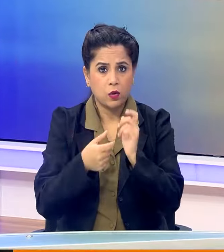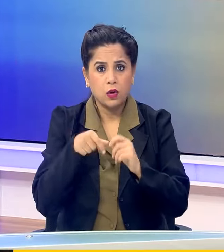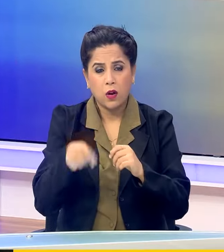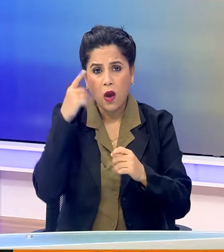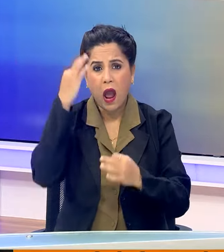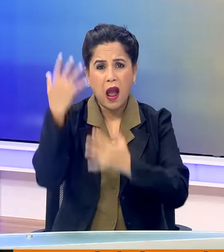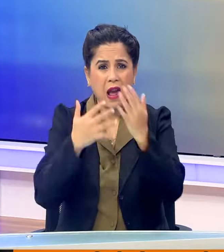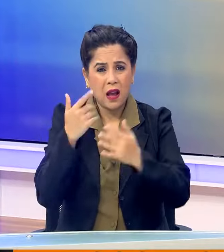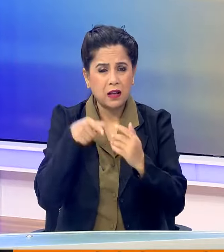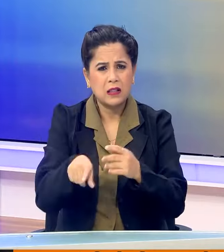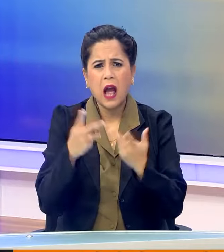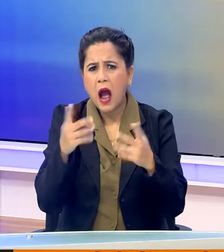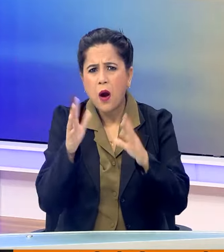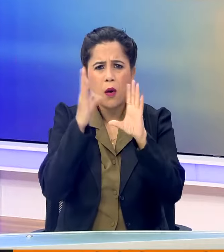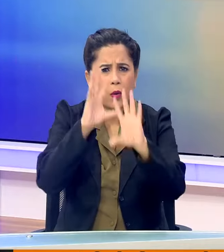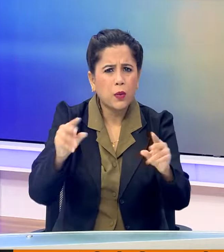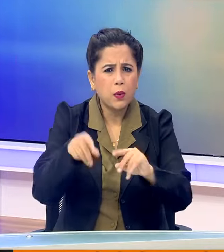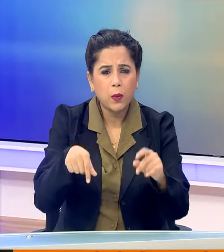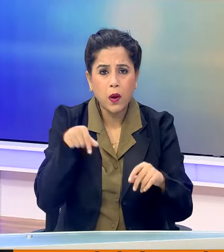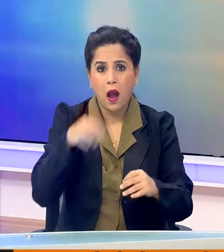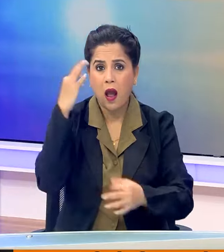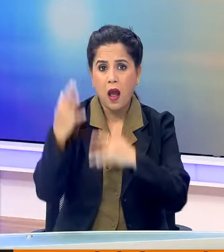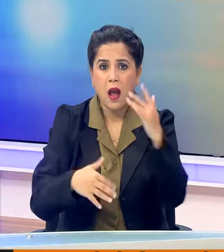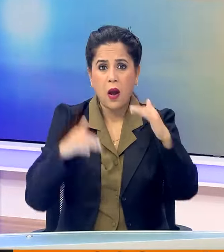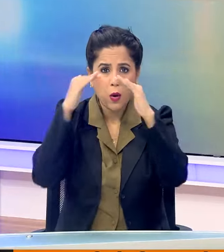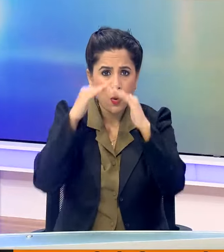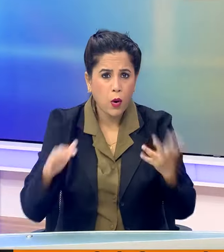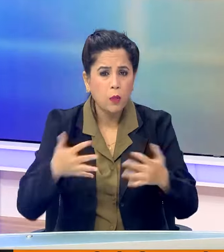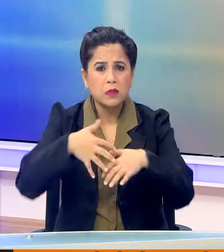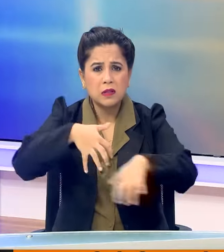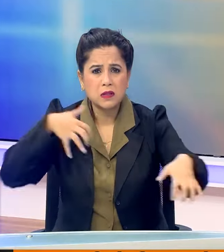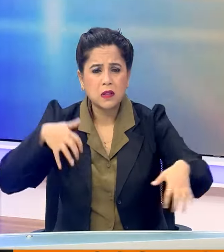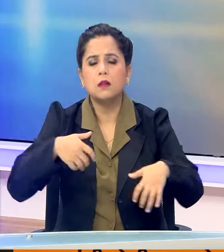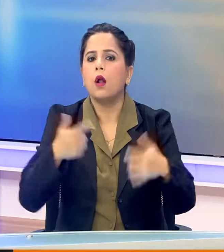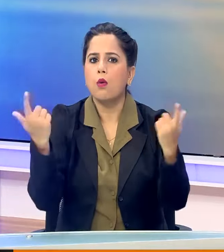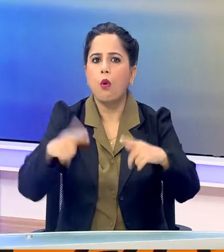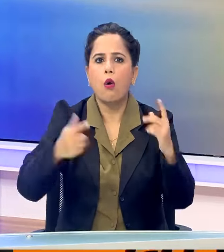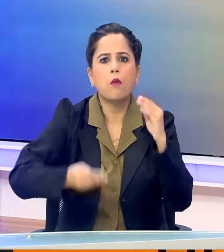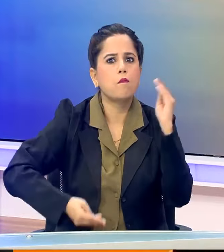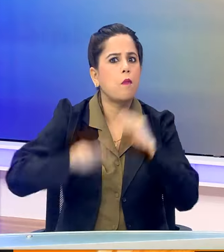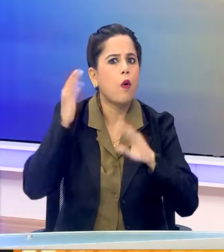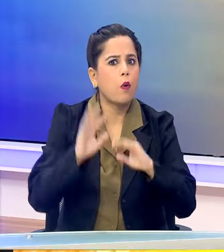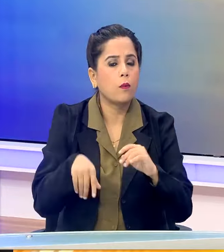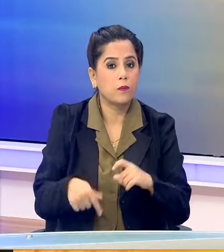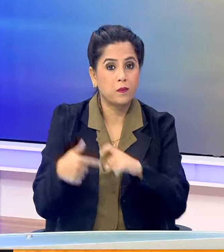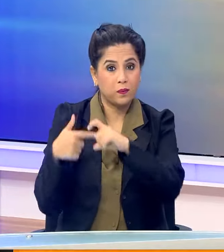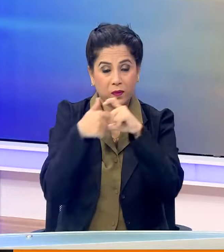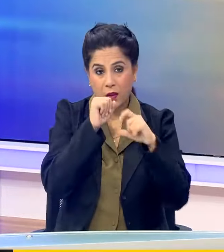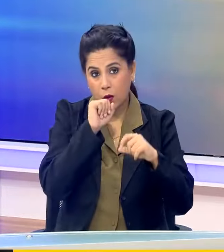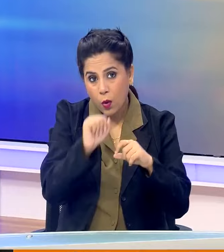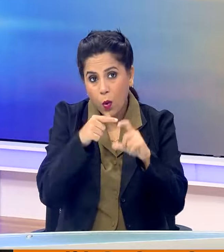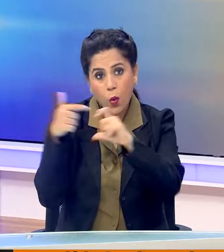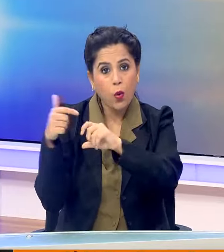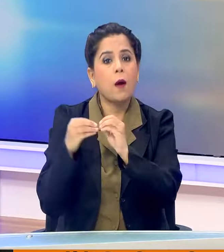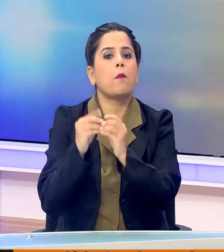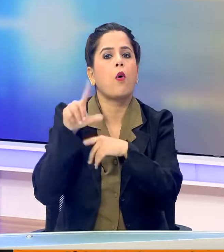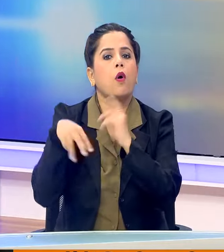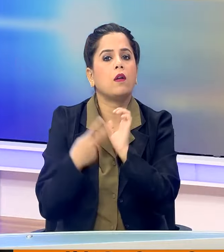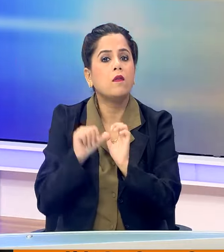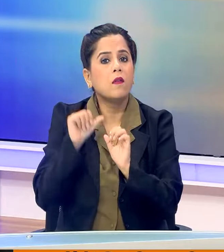पाने के लिए काम किया है आग से घरों वन्य जीवों को काफी नुकसान पहुंचा है पूर्वी बोलीविया में जंगल की आग ने